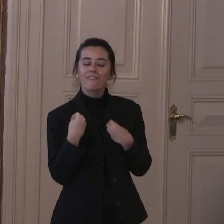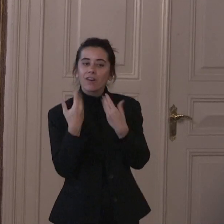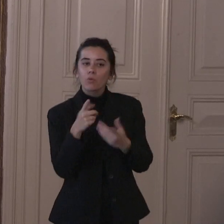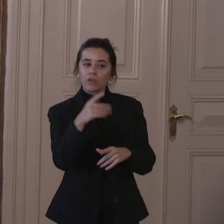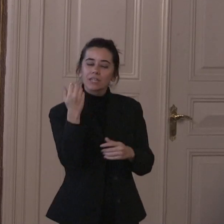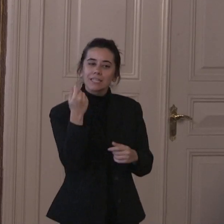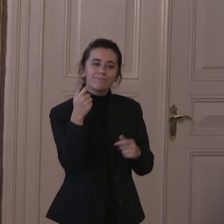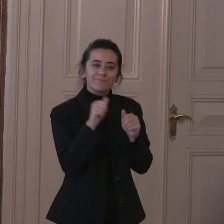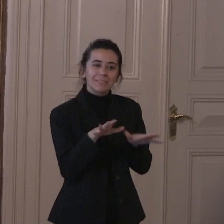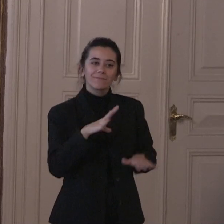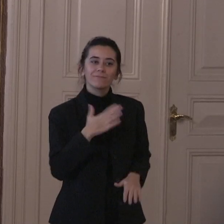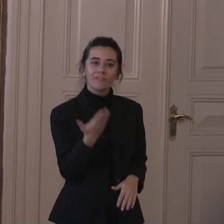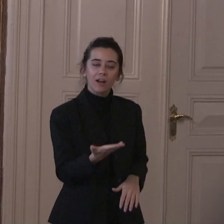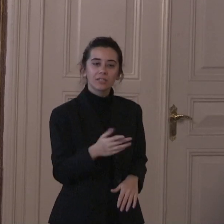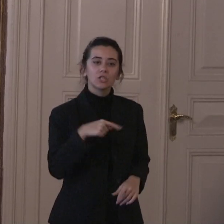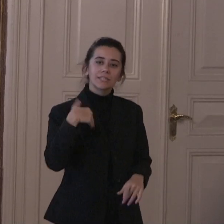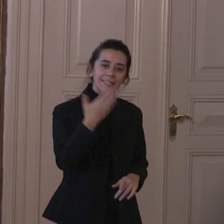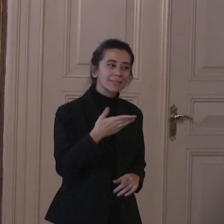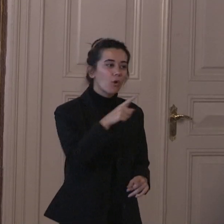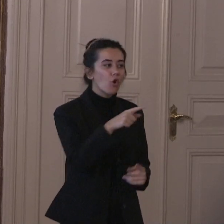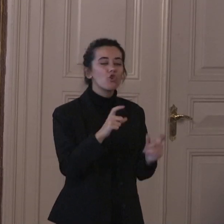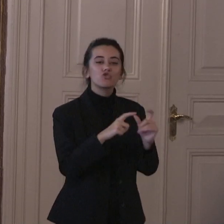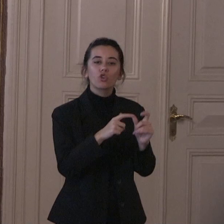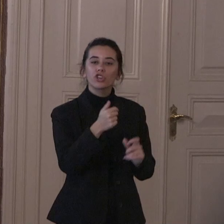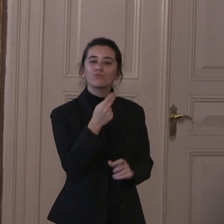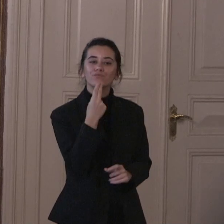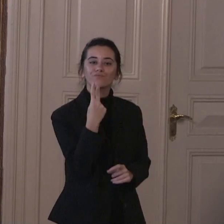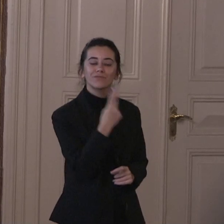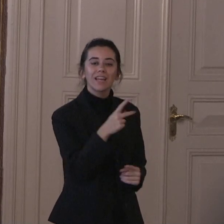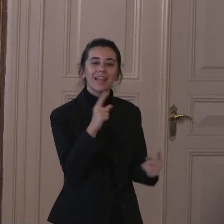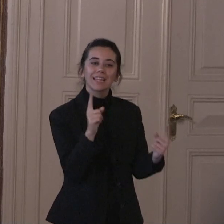süre koymuştum, sonra bir öyle tanıştım. Sonra